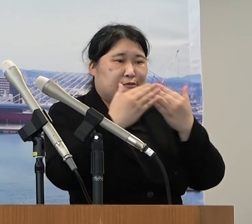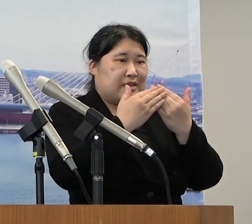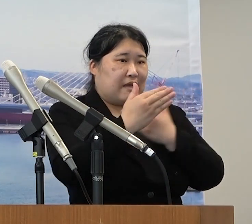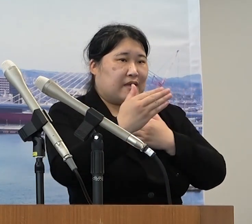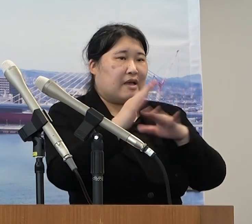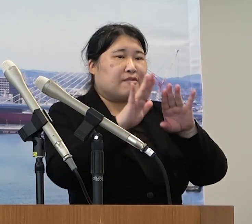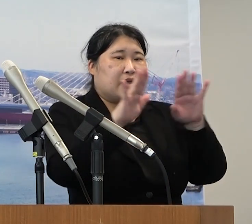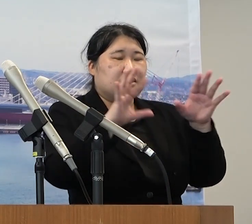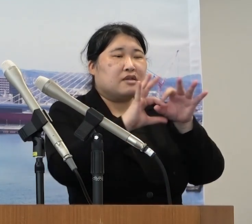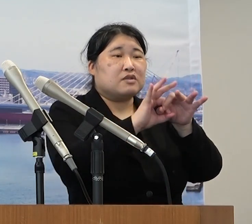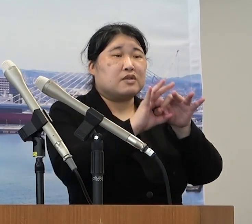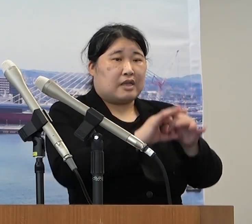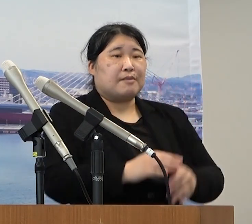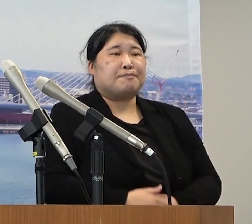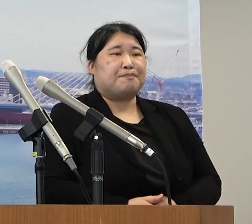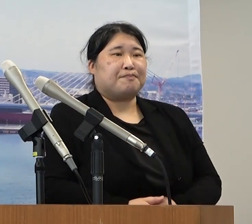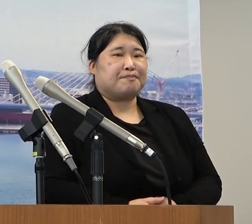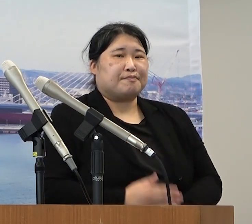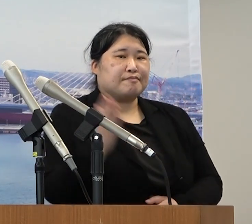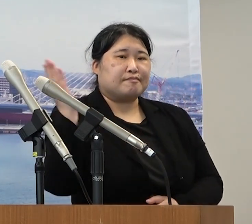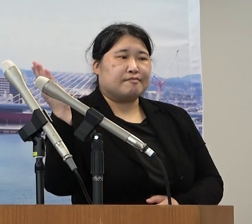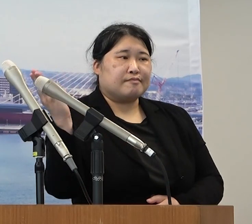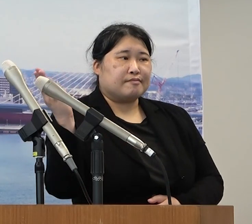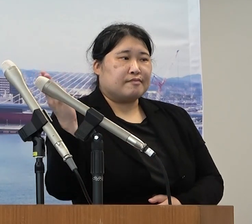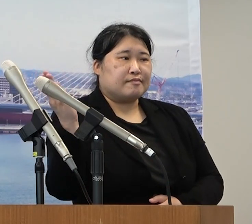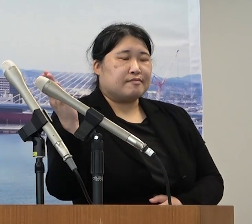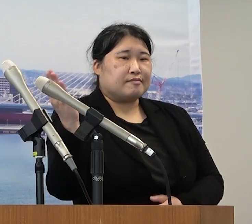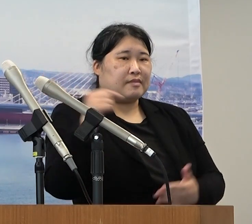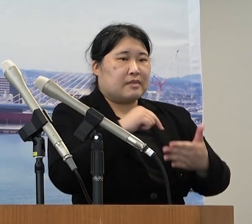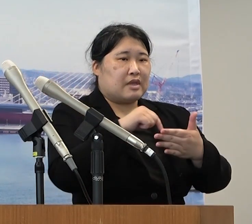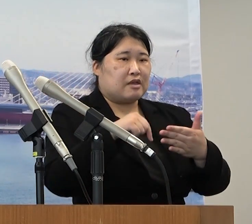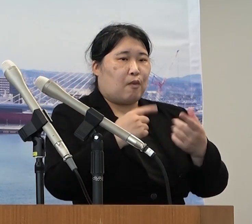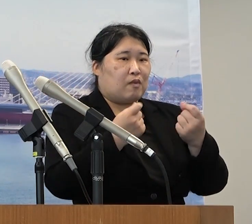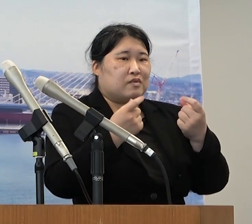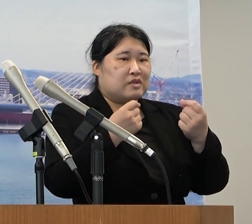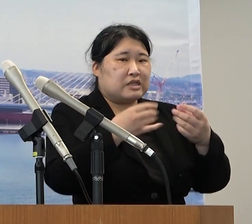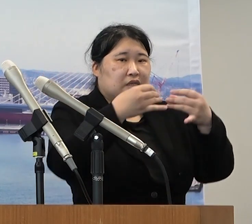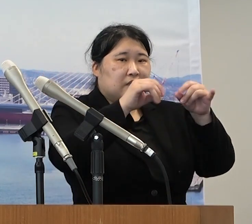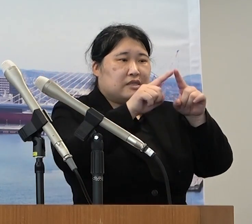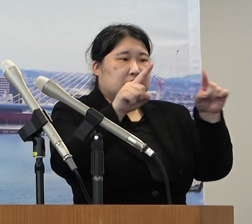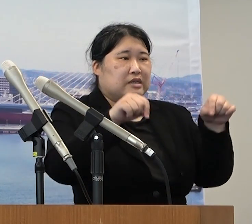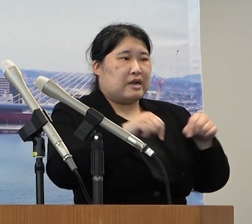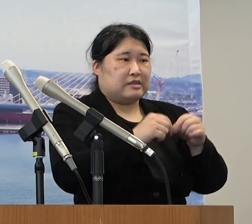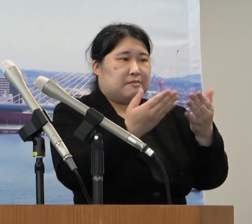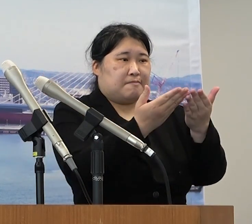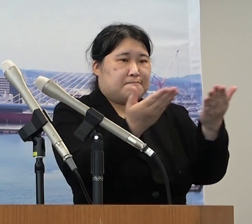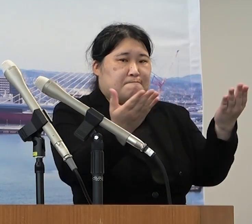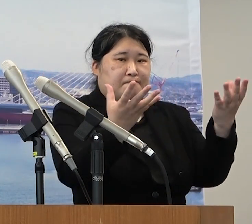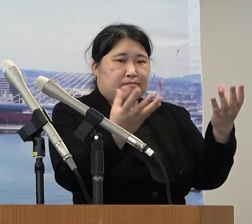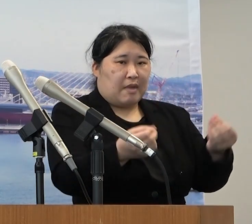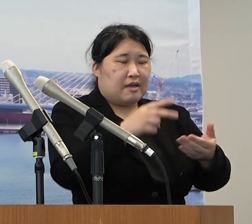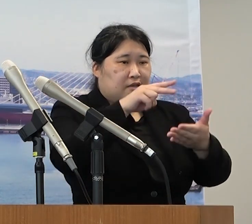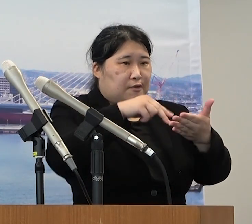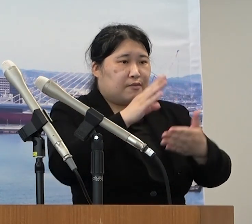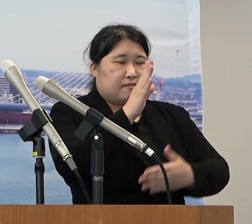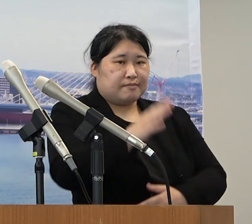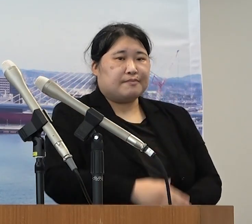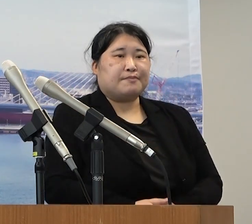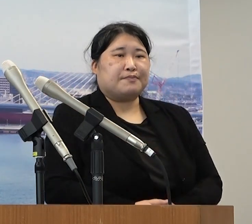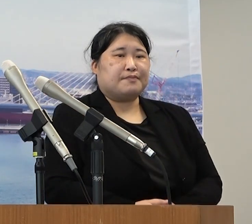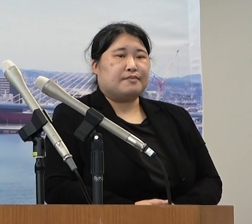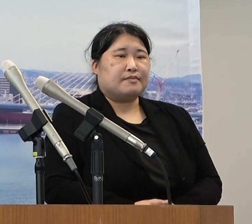。こちらもモニターと同様のチラシをお手元に配布しておりますのでご覧いただきたいと存じ